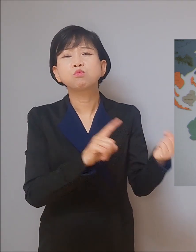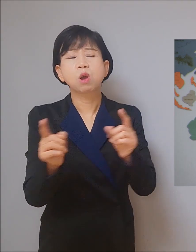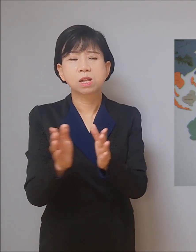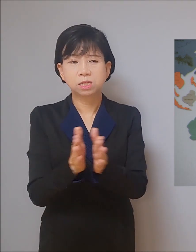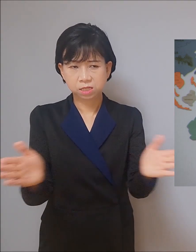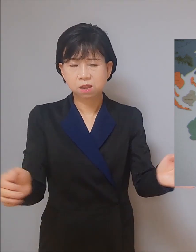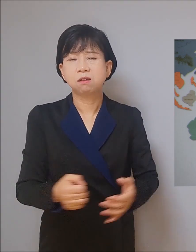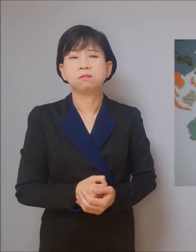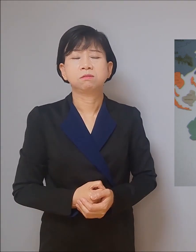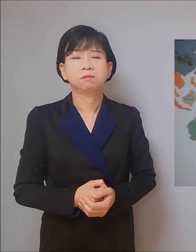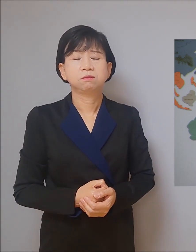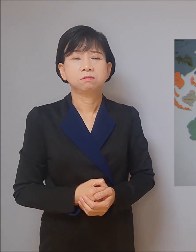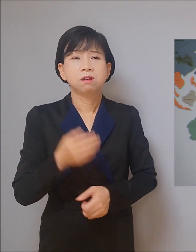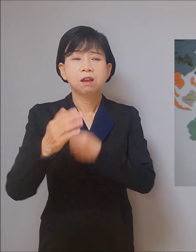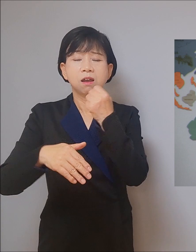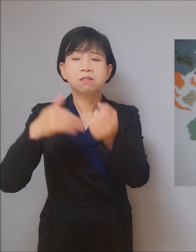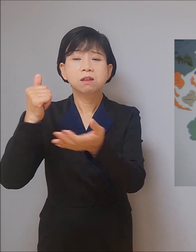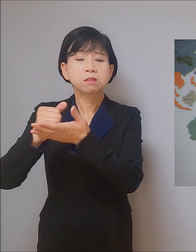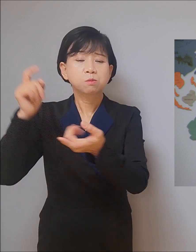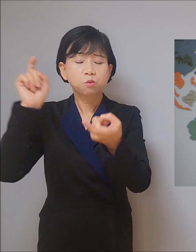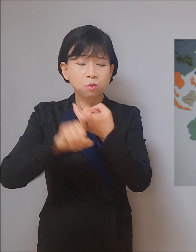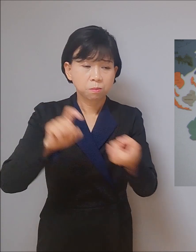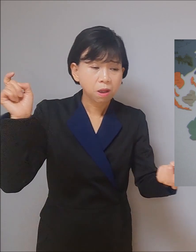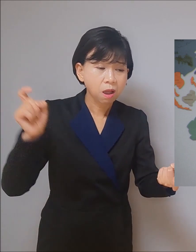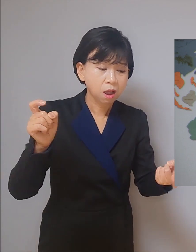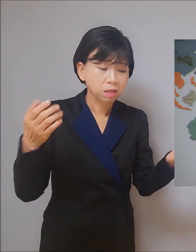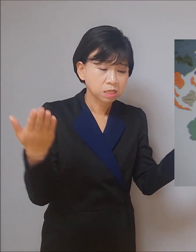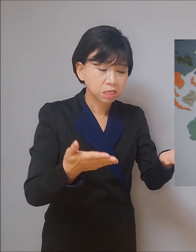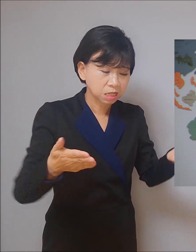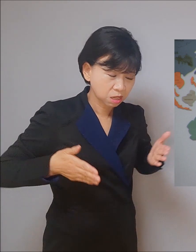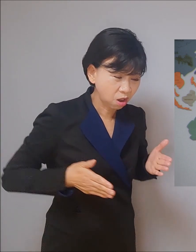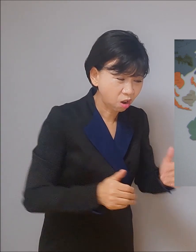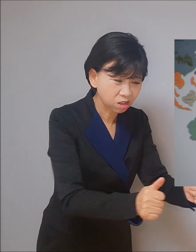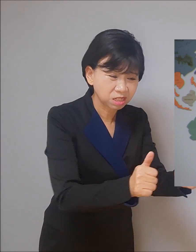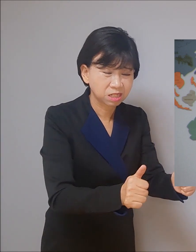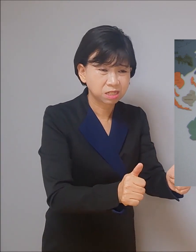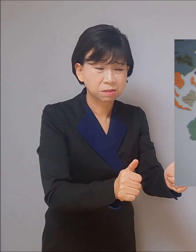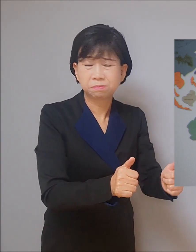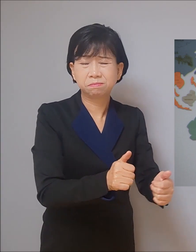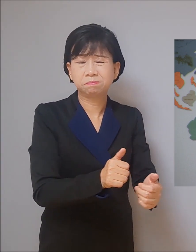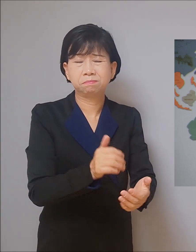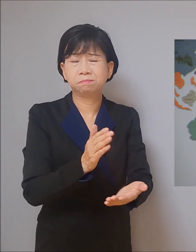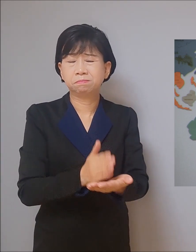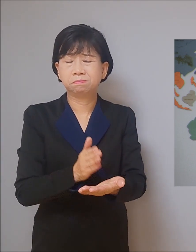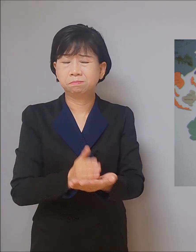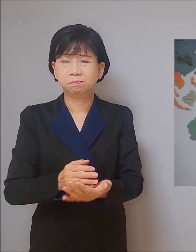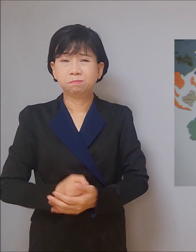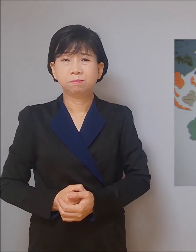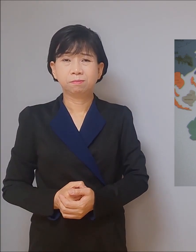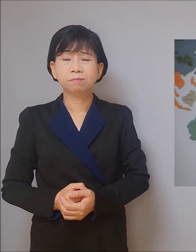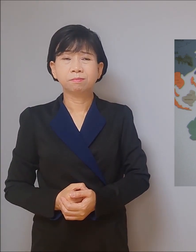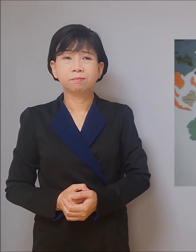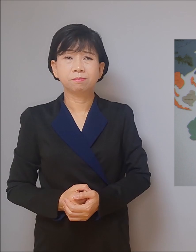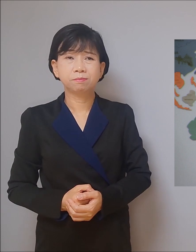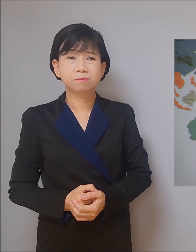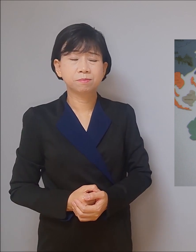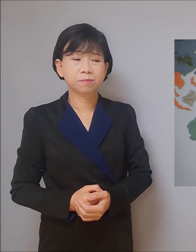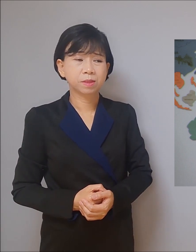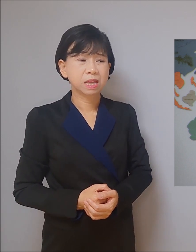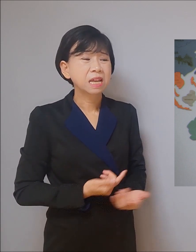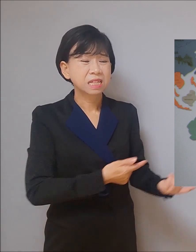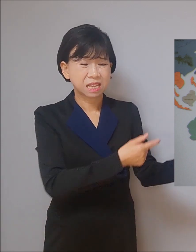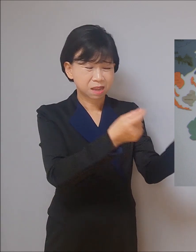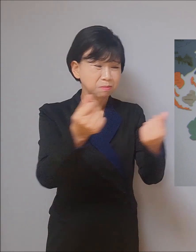하나님이 관심도 없는 일에 열심을 낼 필요가 없으십니다. 다들 그렇게 살잖아요. 여러분, 이런 이 사다리 속임수에